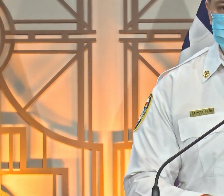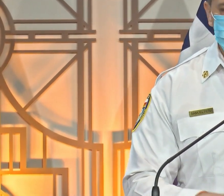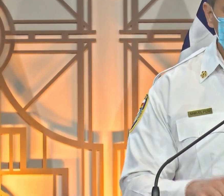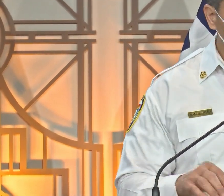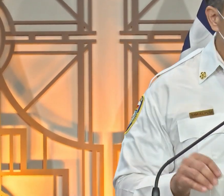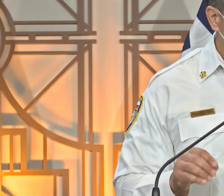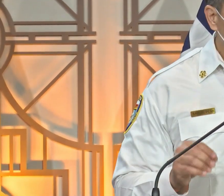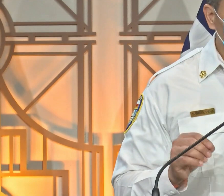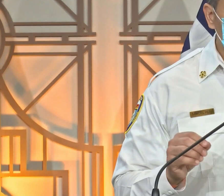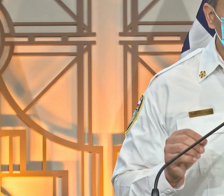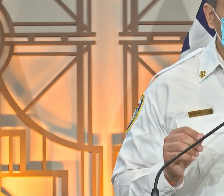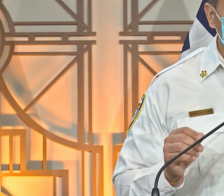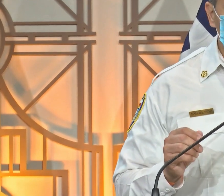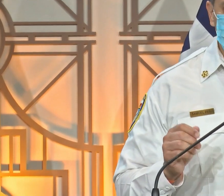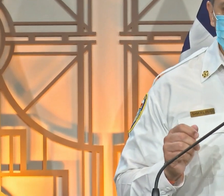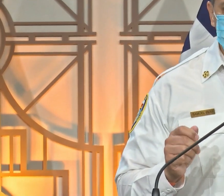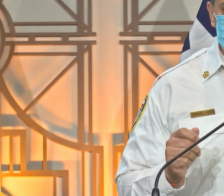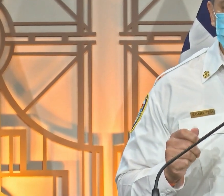es que